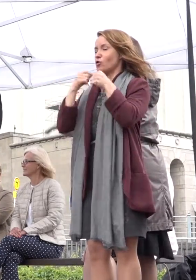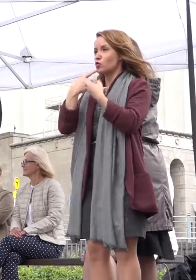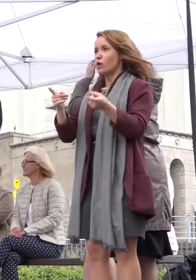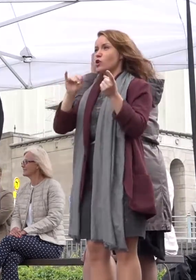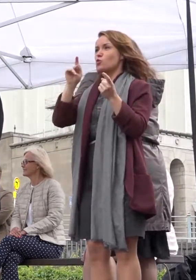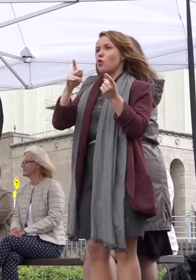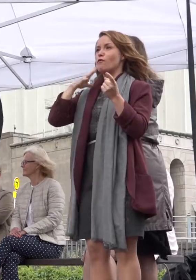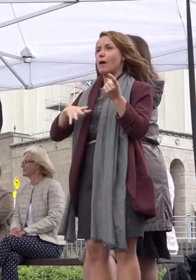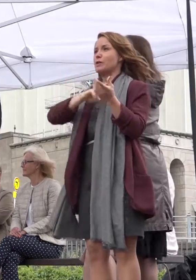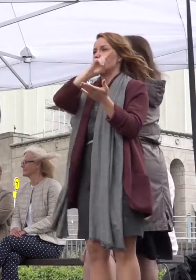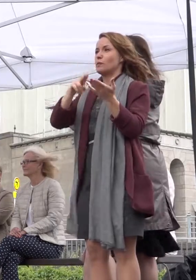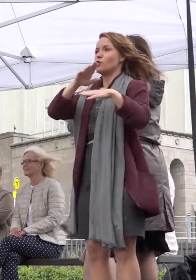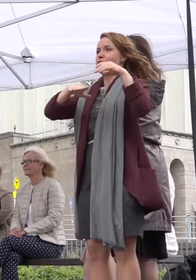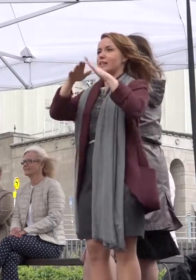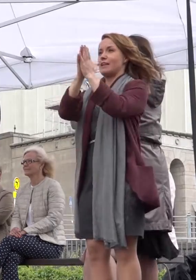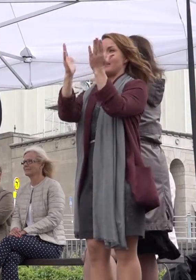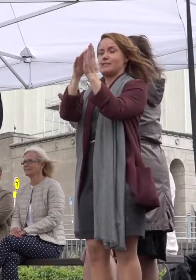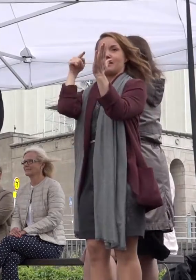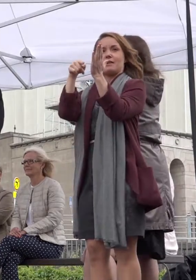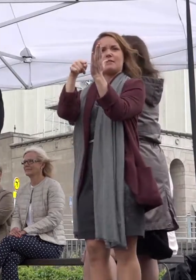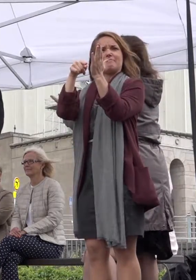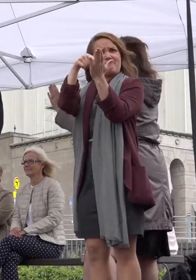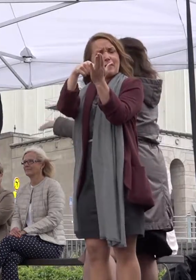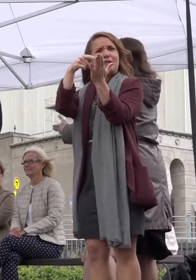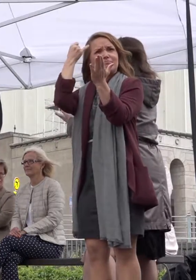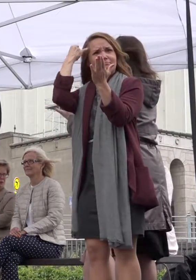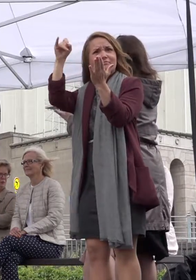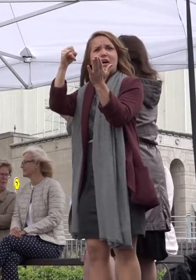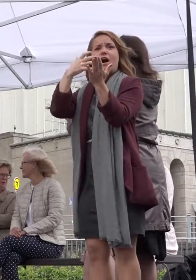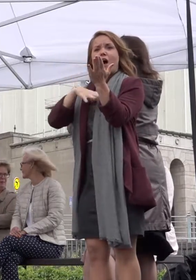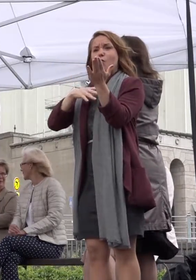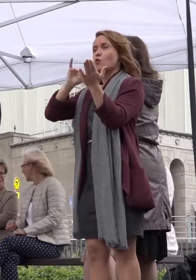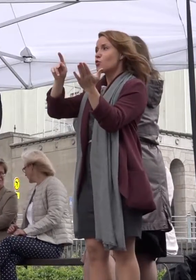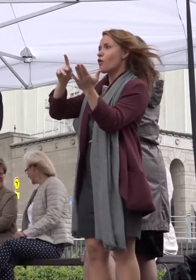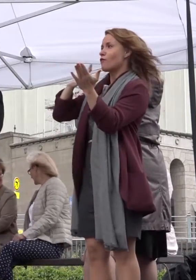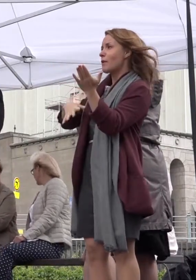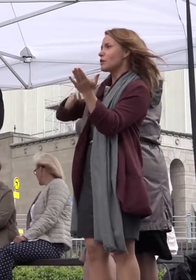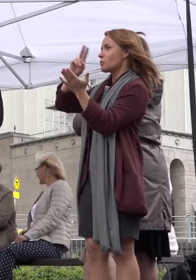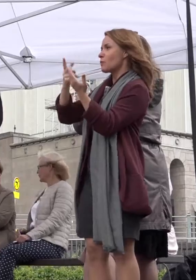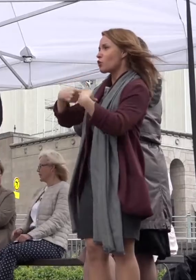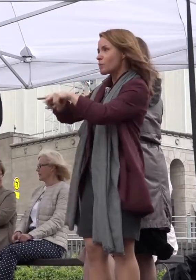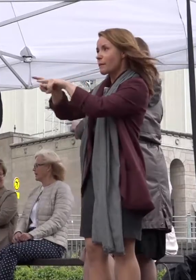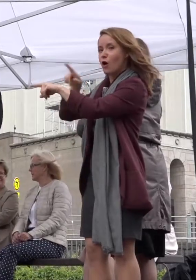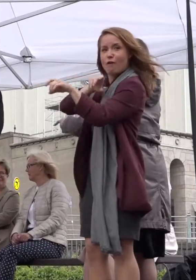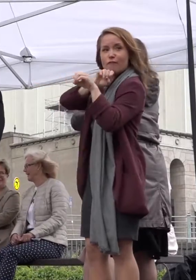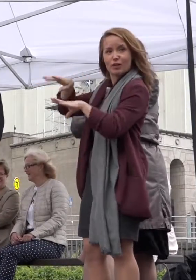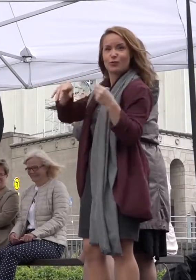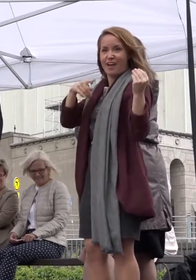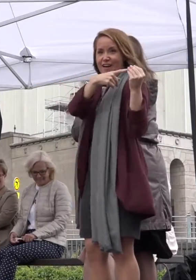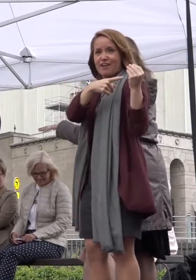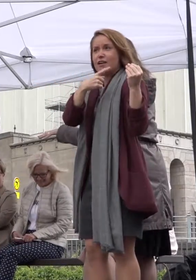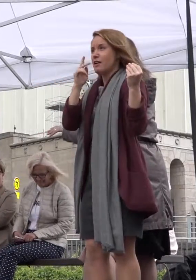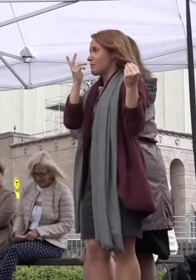YK:n vammaissopimuksen käsikirja, joka tarkoituksena on tietyllä tavalla vaikuttaa YK:n vammaissopimuksen toimeenpanoon. Siellä kiinnitämme